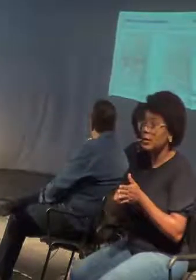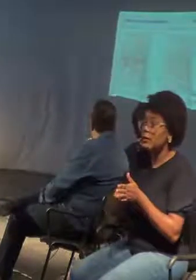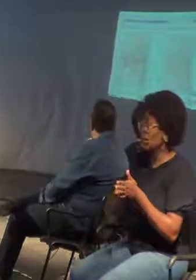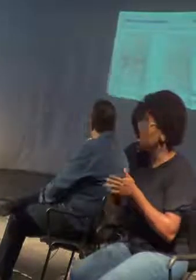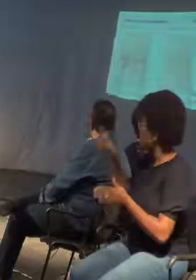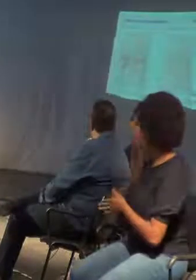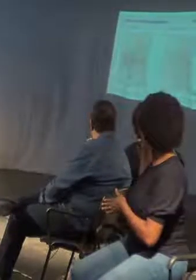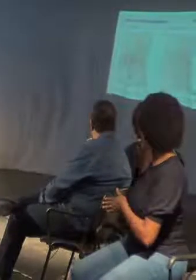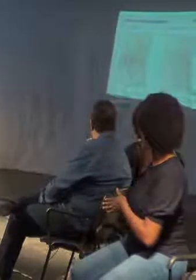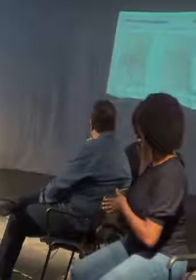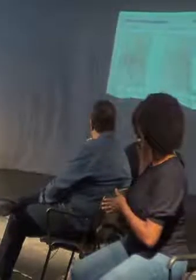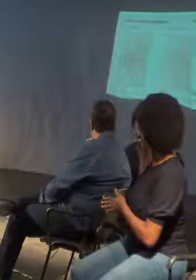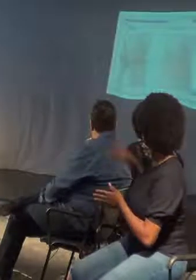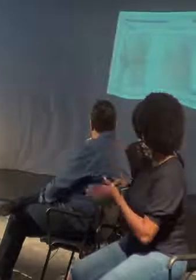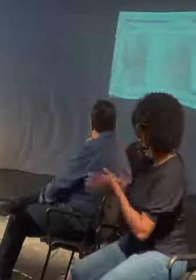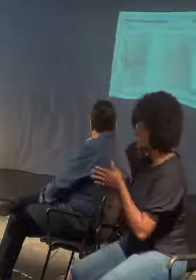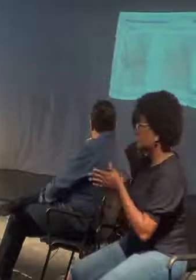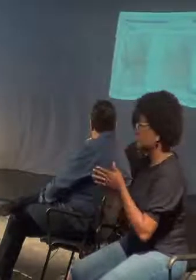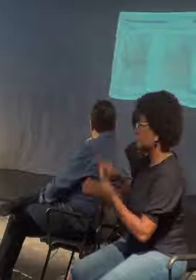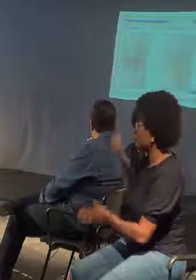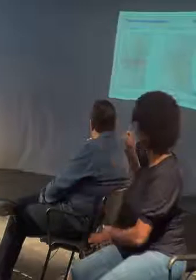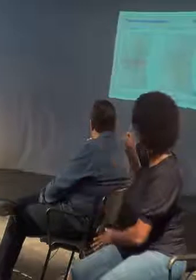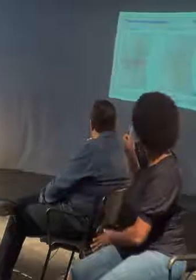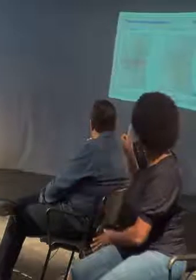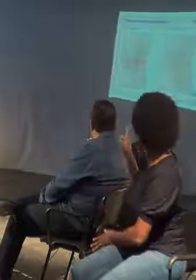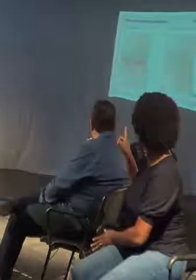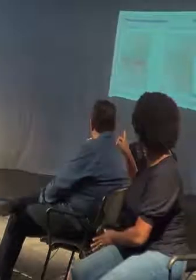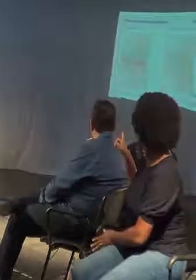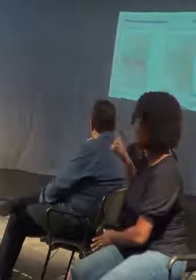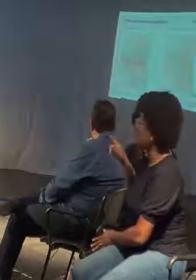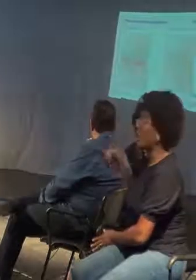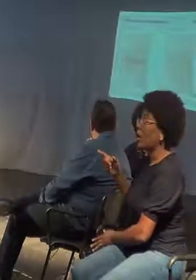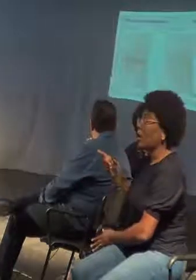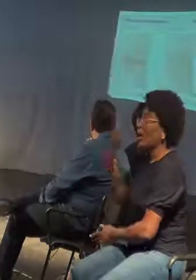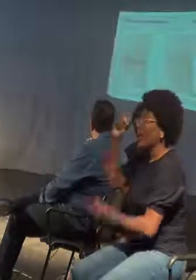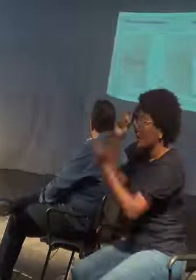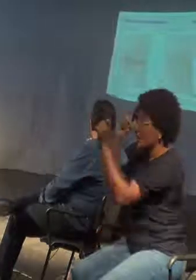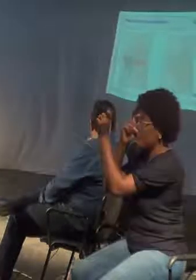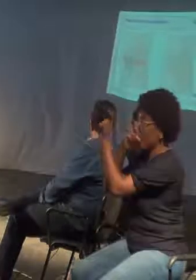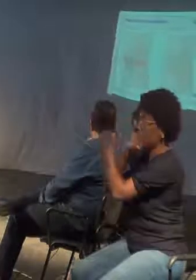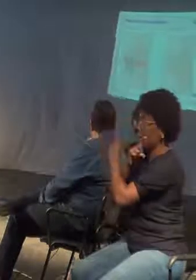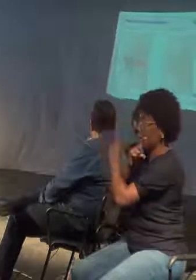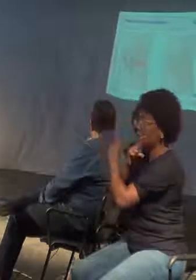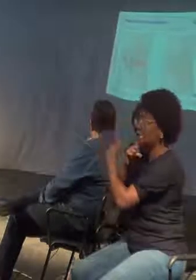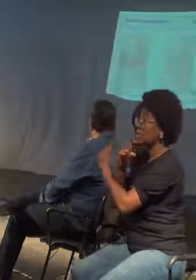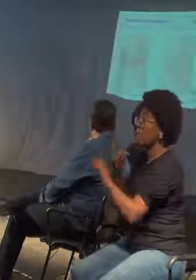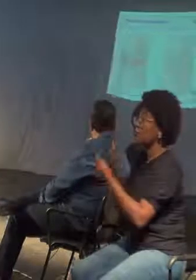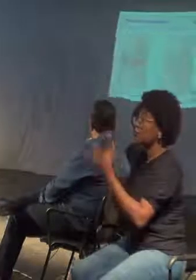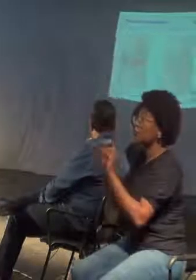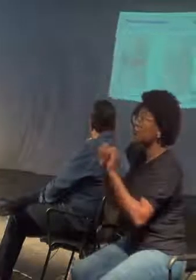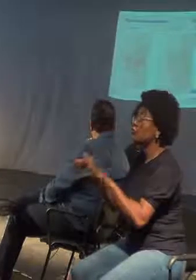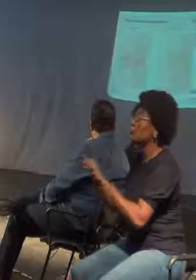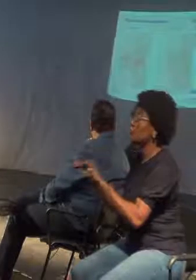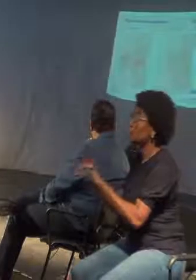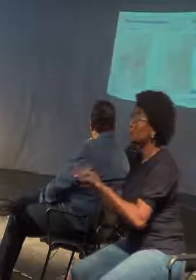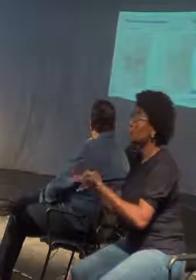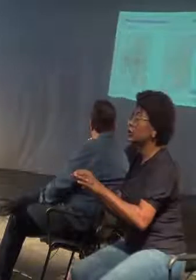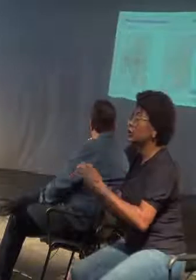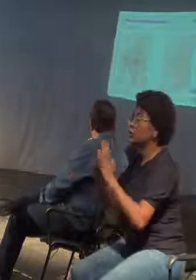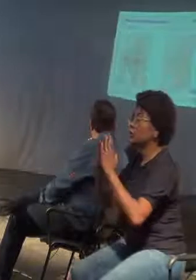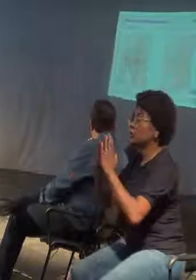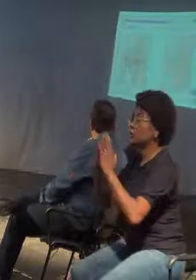né, na área de educação. Né? O movimento pendular do IVI é muito maior na área de